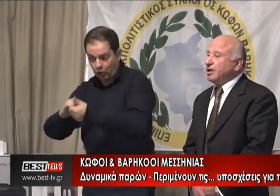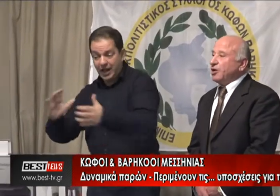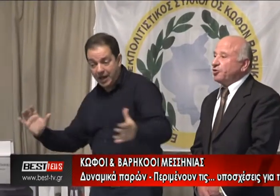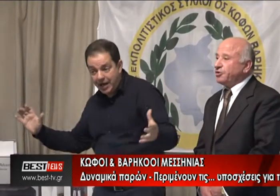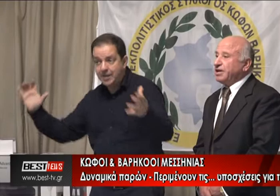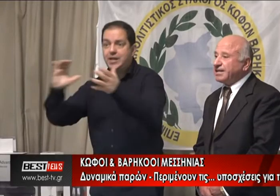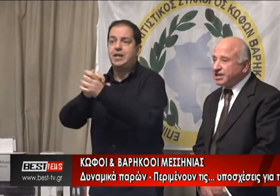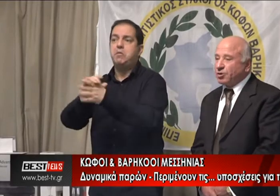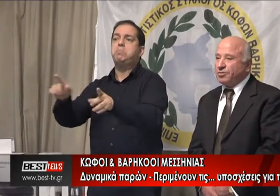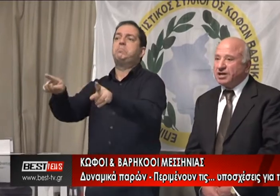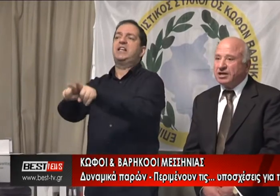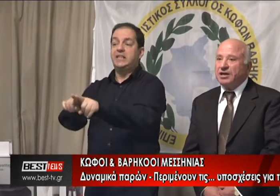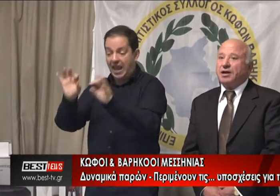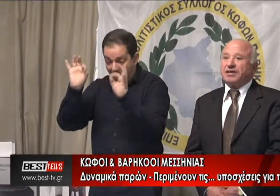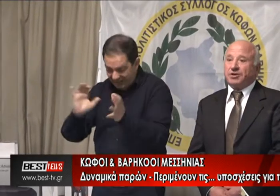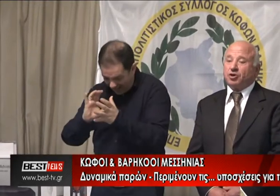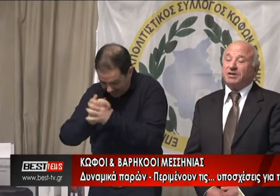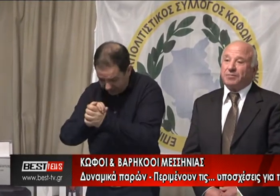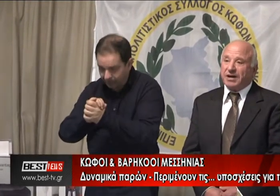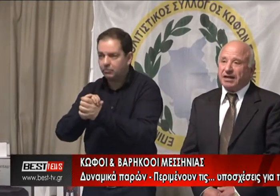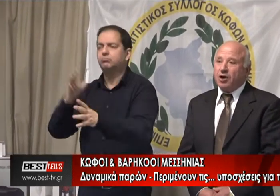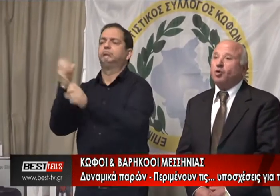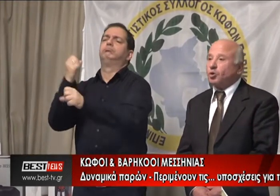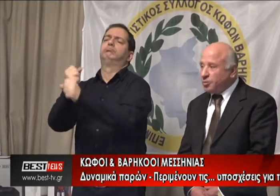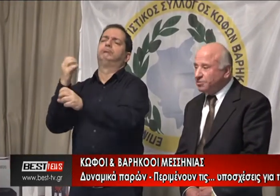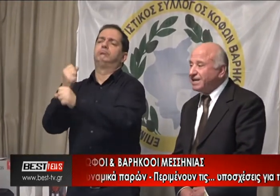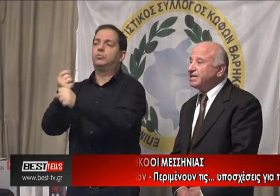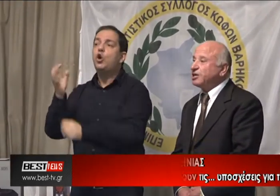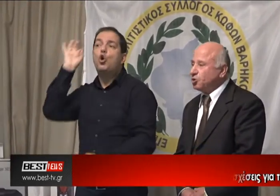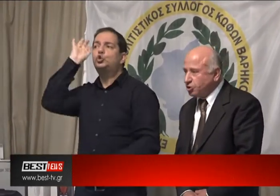διότι έτσι ενωμένοι θα πετύχουμε τα πάντα. Ο σκοπός μας είναι κοινός.